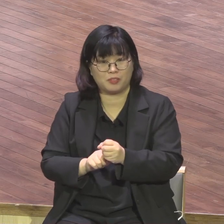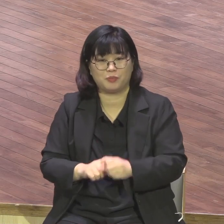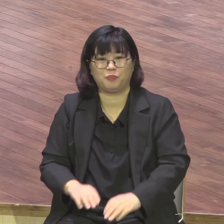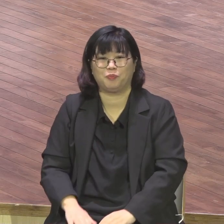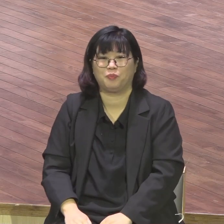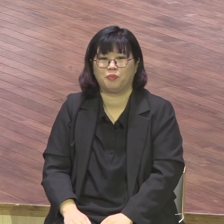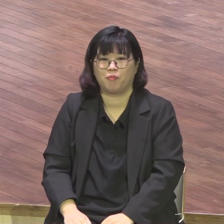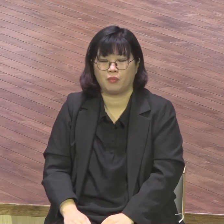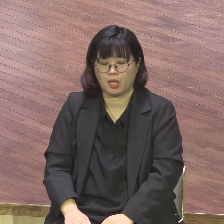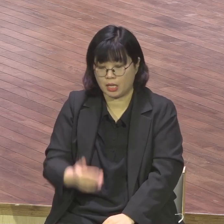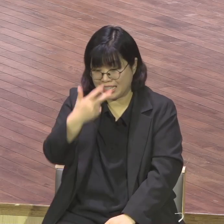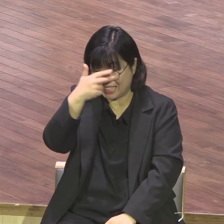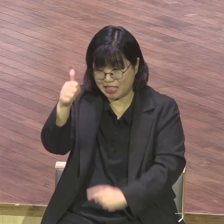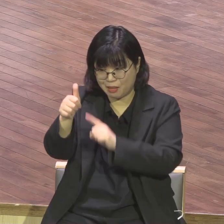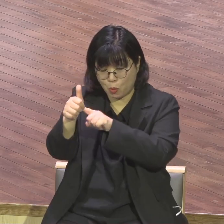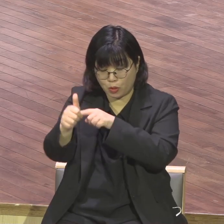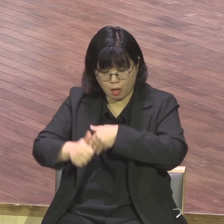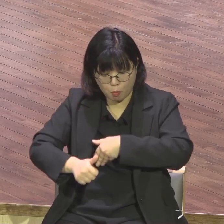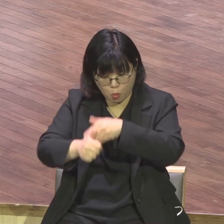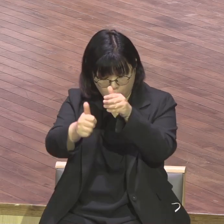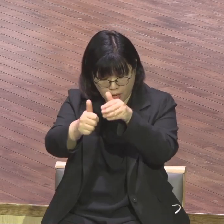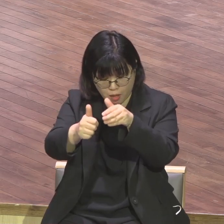자신과 뜻을 같이 하기 때문이라고 그랬어요.